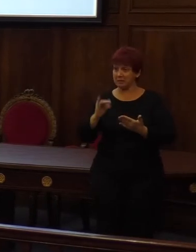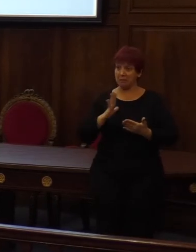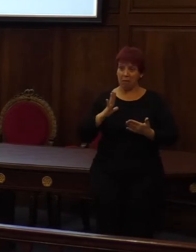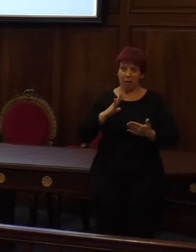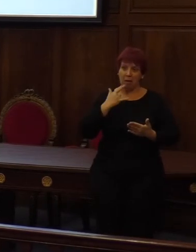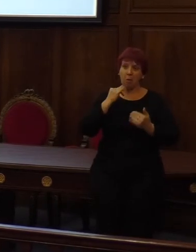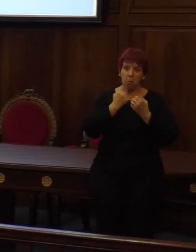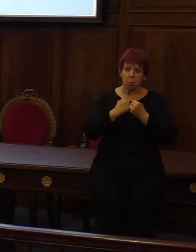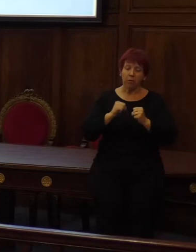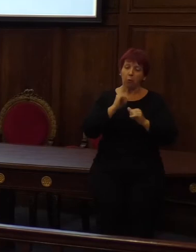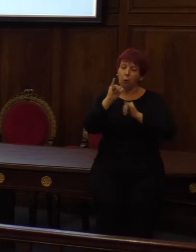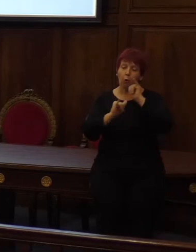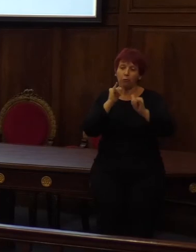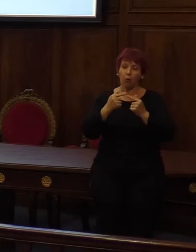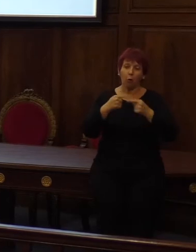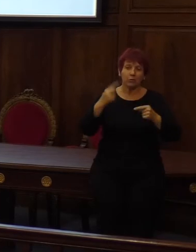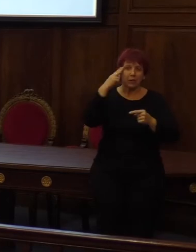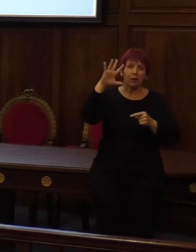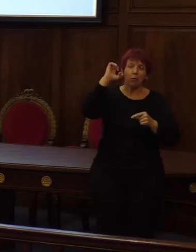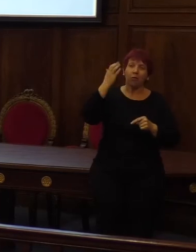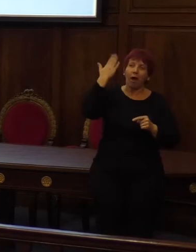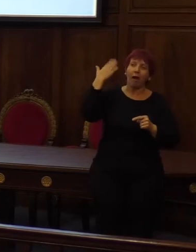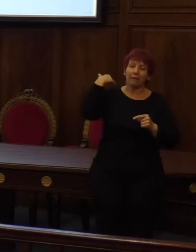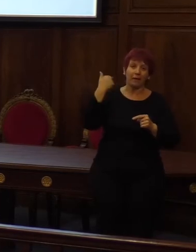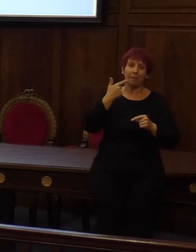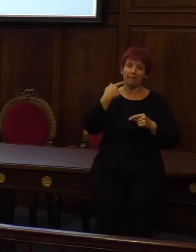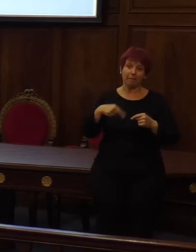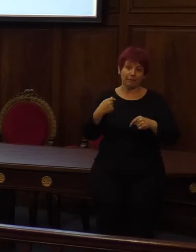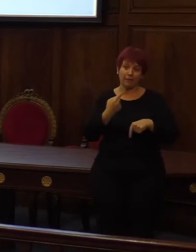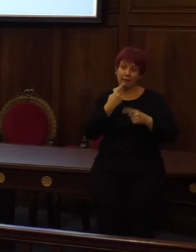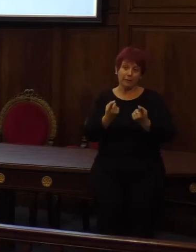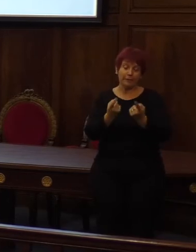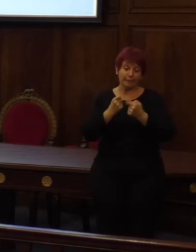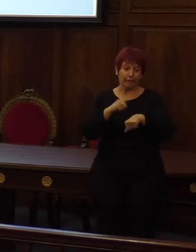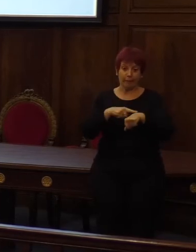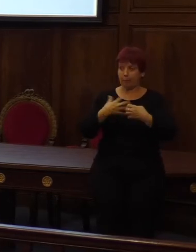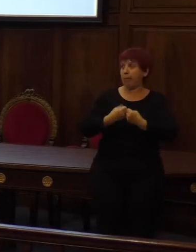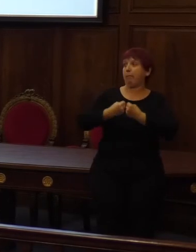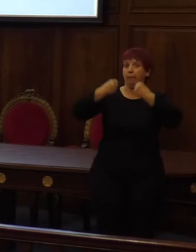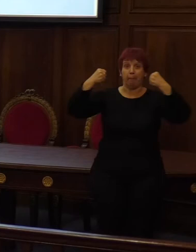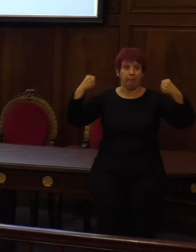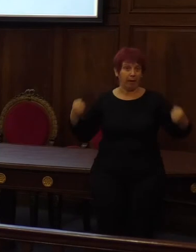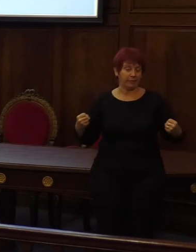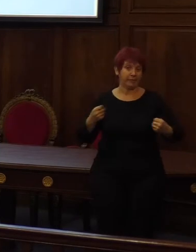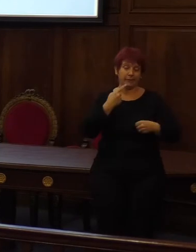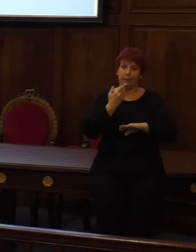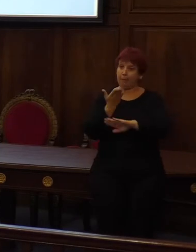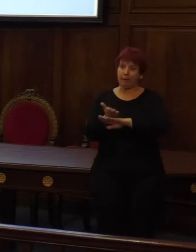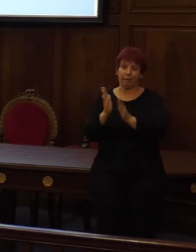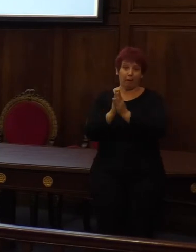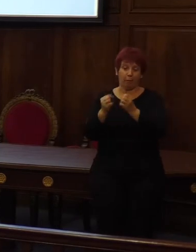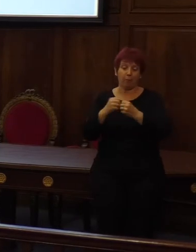a la posibilidad de contar anécdotas, deberíamos pedir más tiempo el paraninfo. Así que en la presencia de